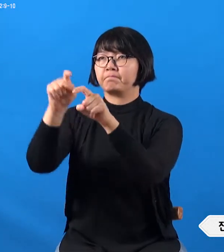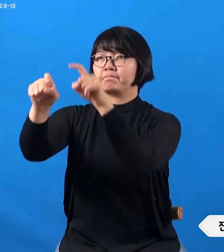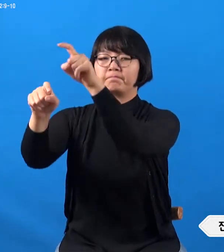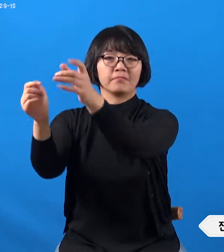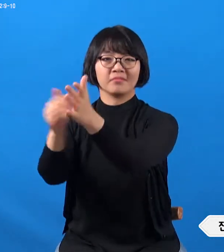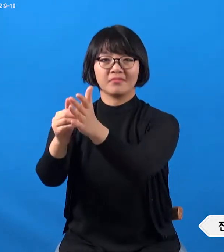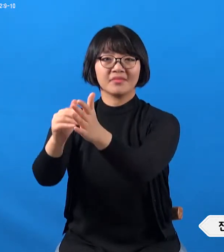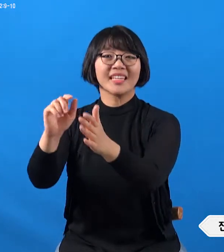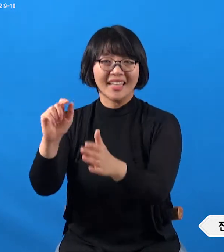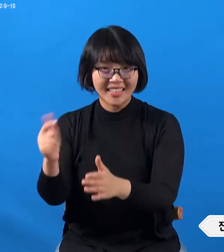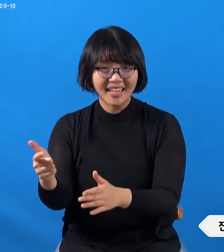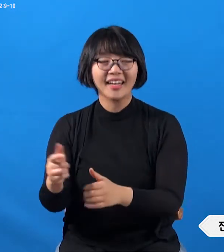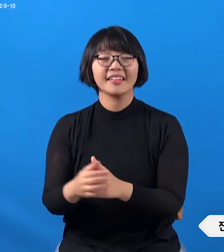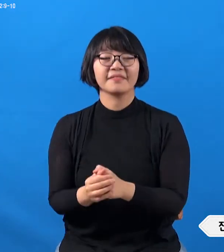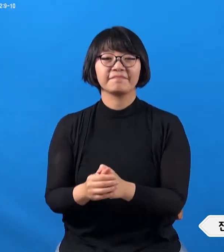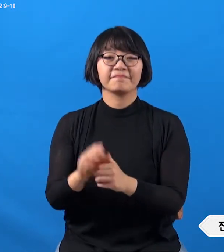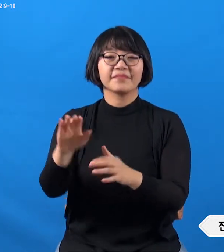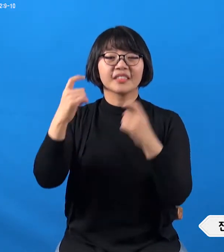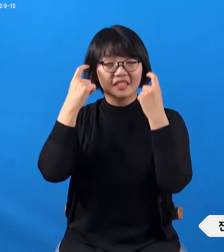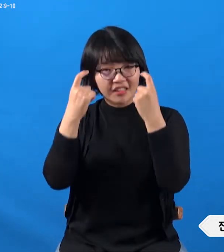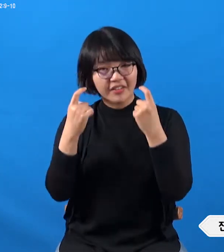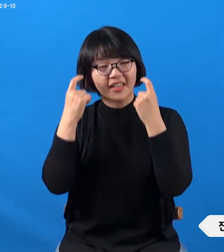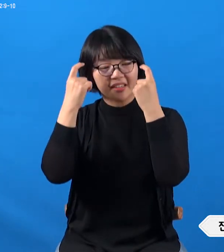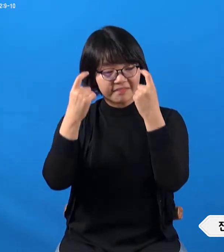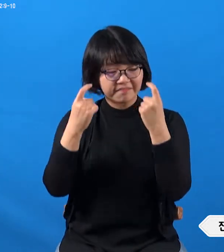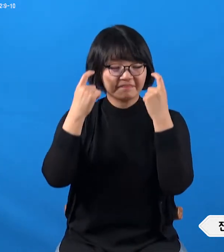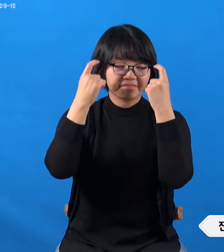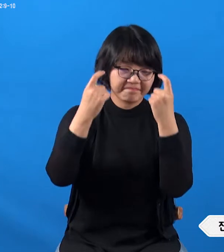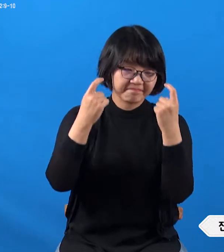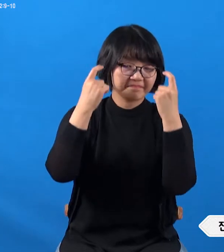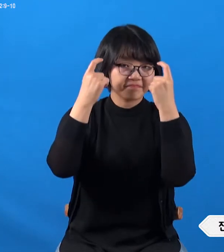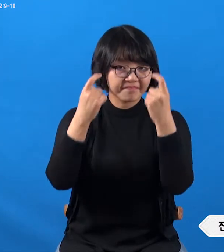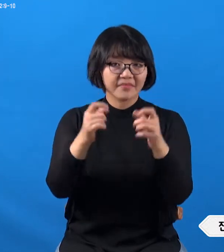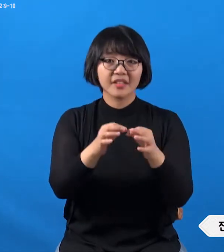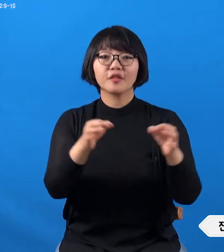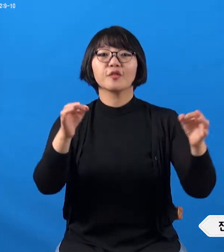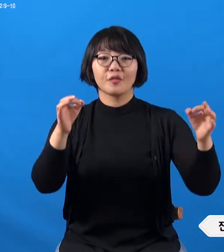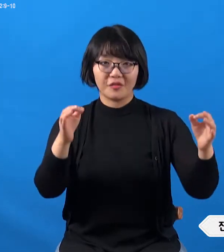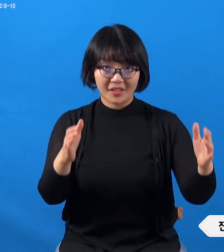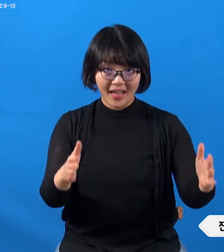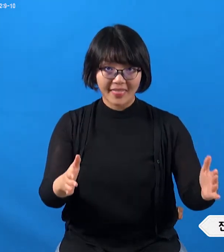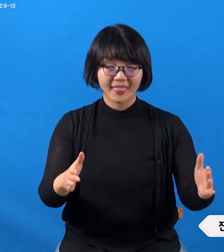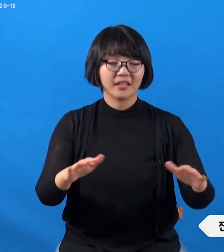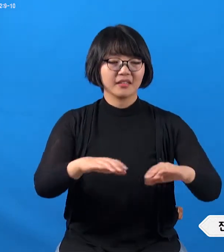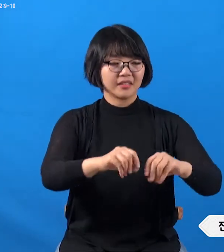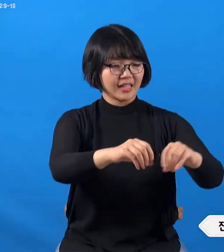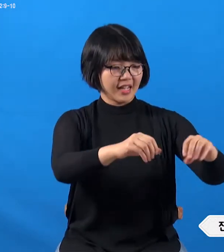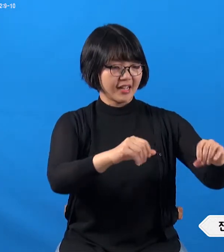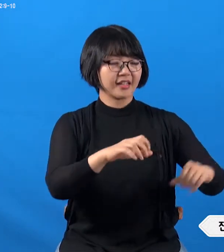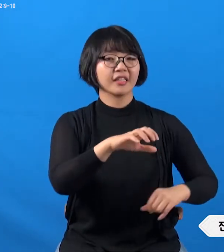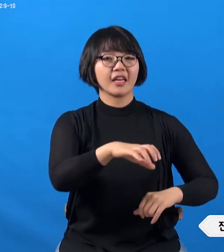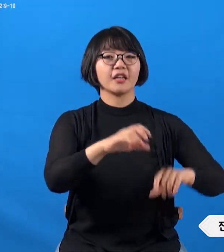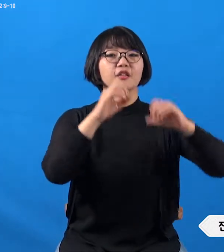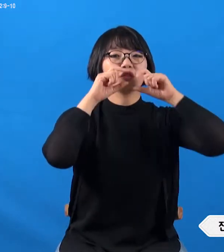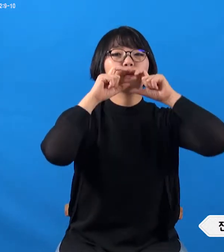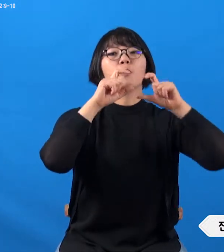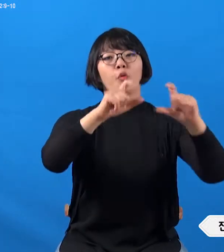순례자가 아니라 바로 그 순례자의 삶을 살 때 이 땅에서 선포돼야